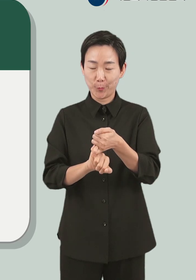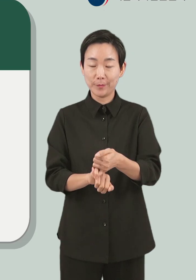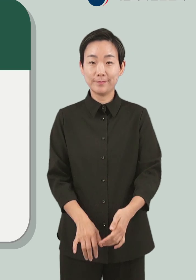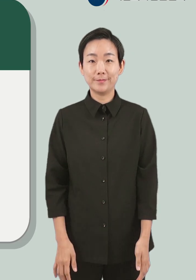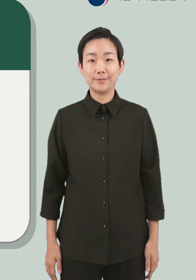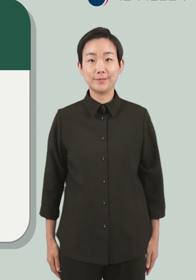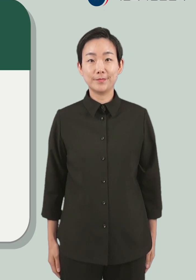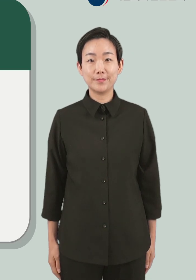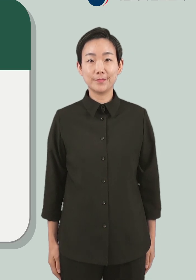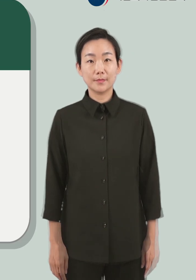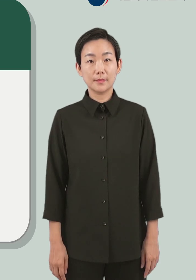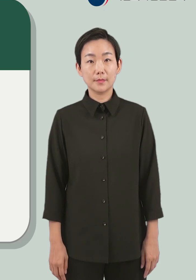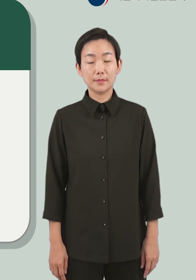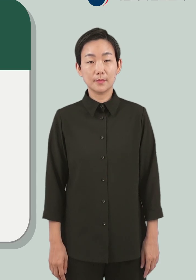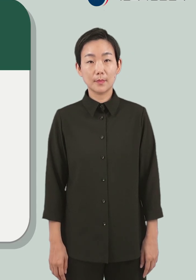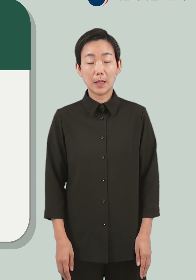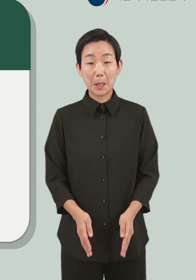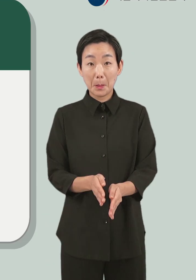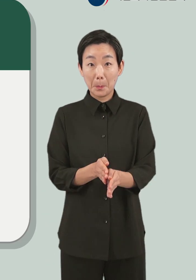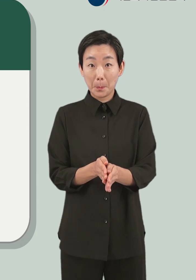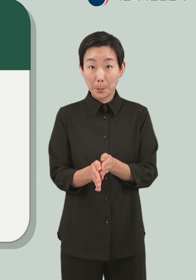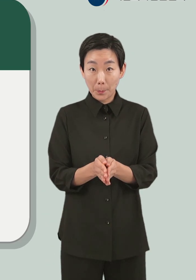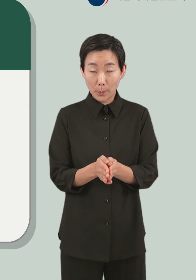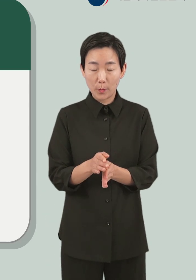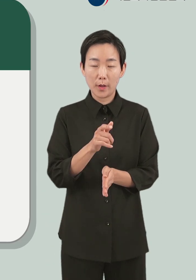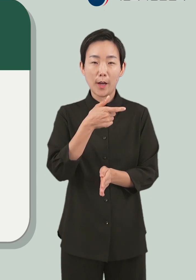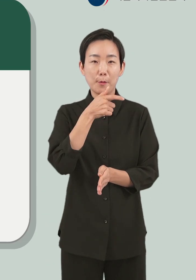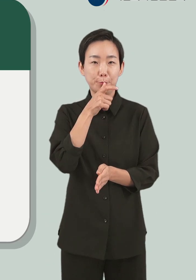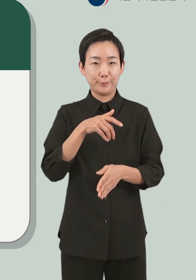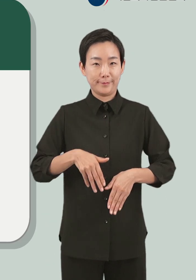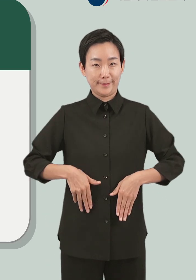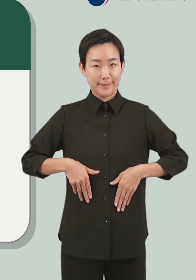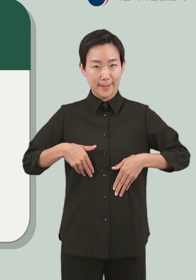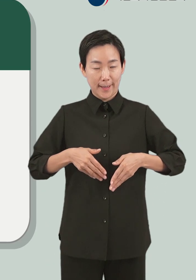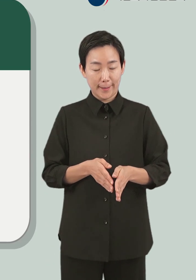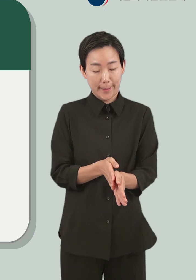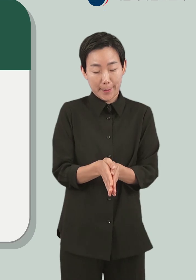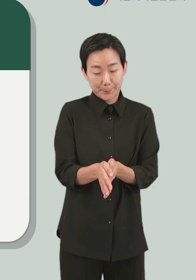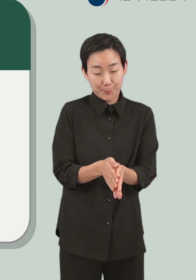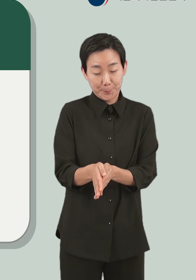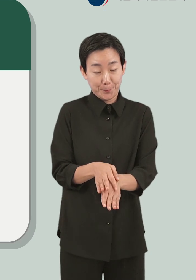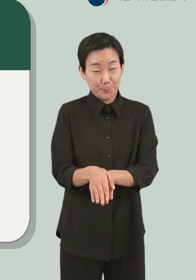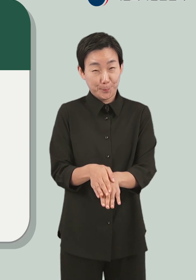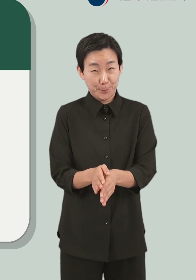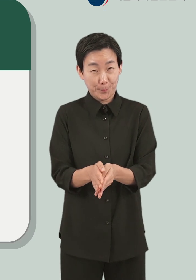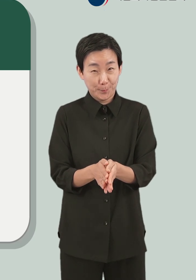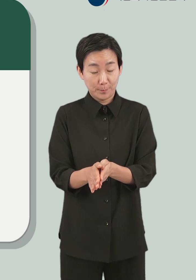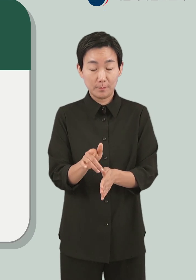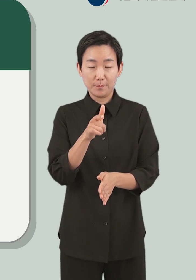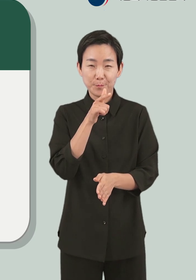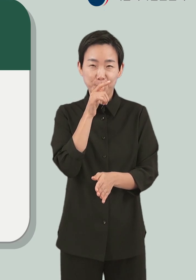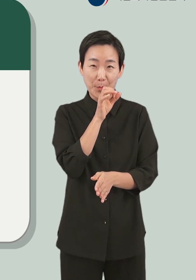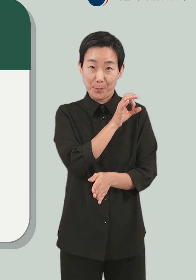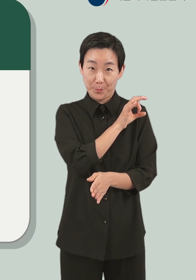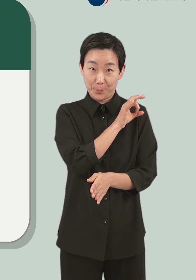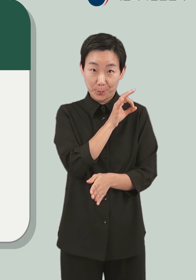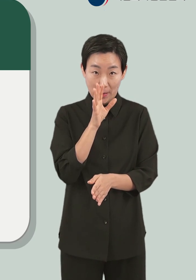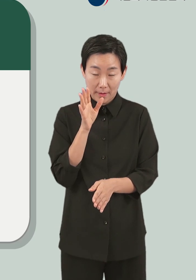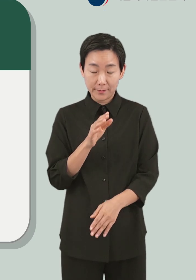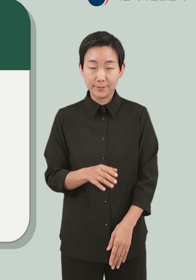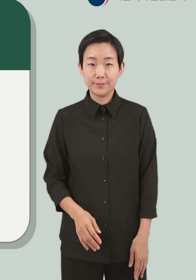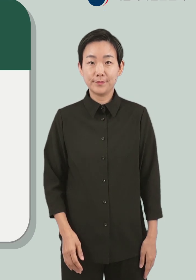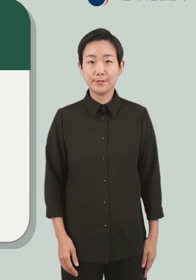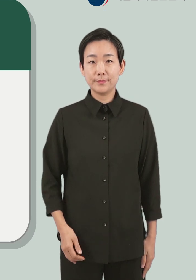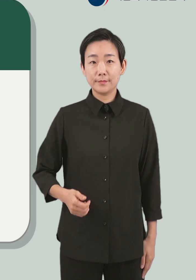손을 씻고 물기를 완전히 말립니다. 체혈기에 체혈침을 장착하는 방법은 다음과 같습니다.